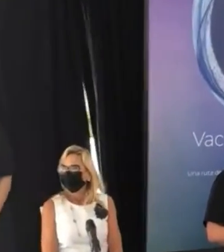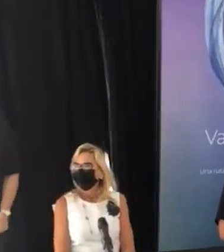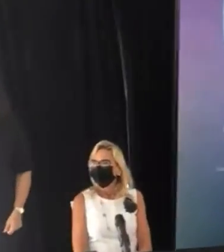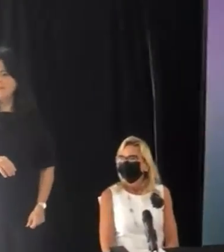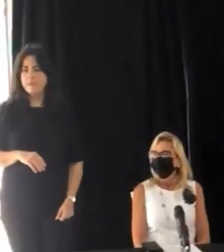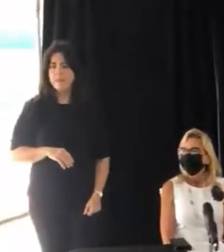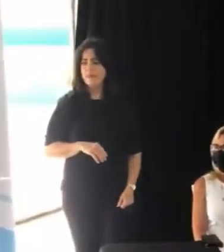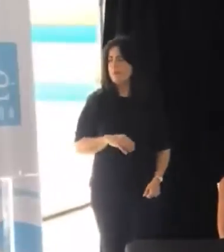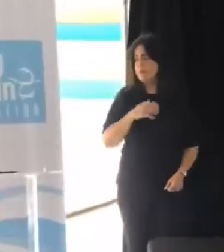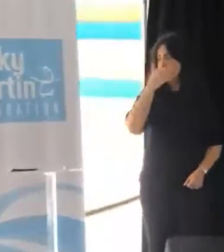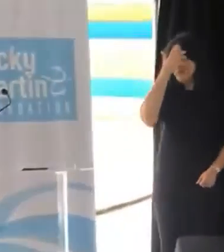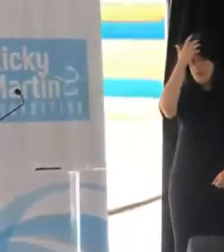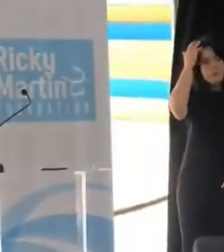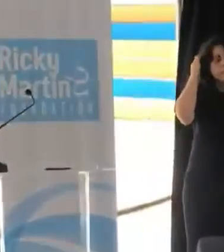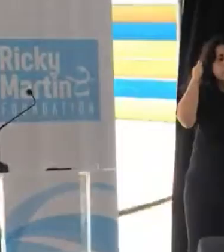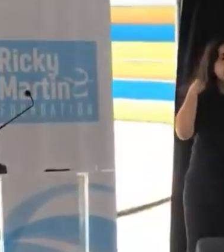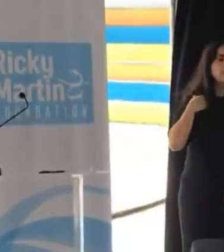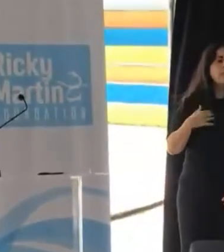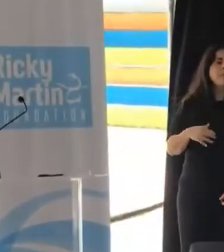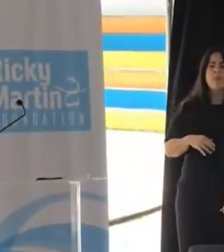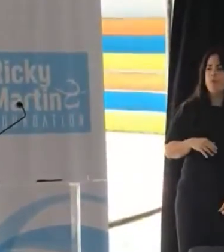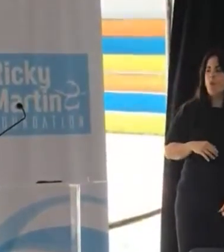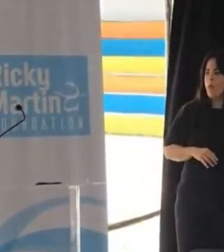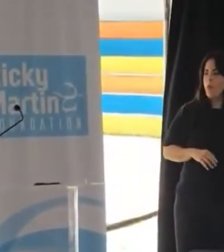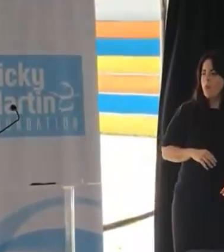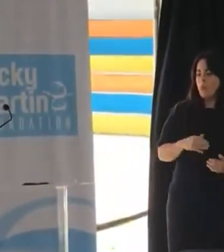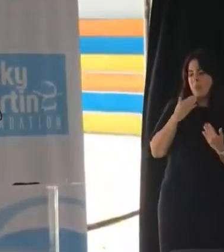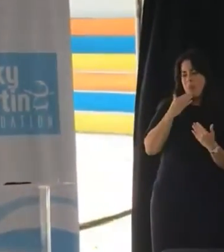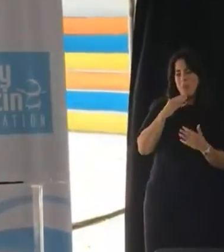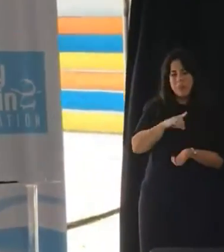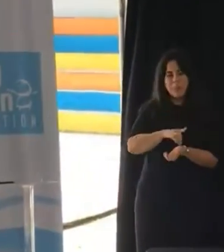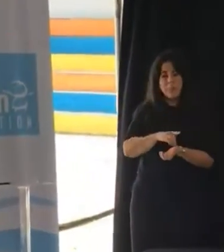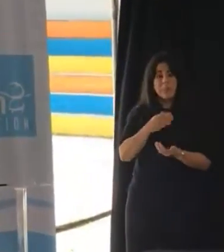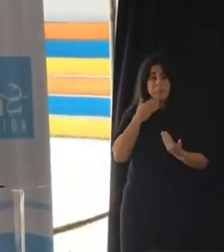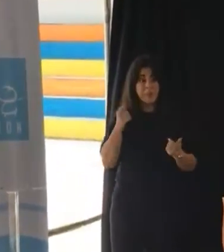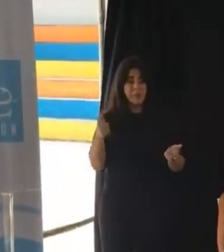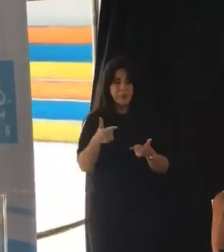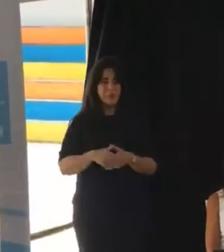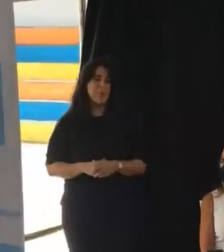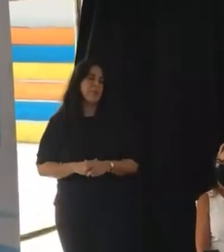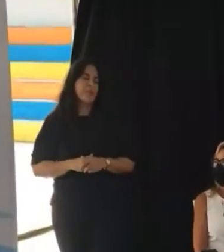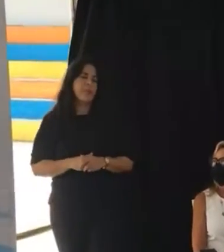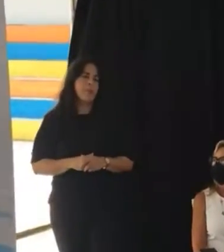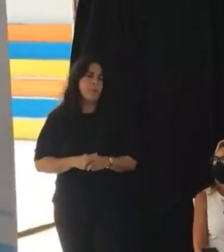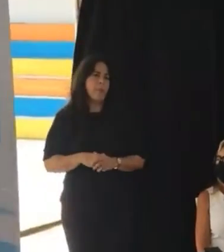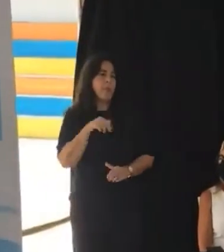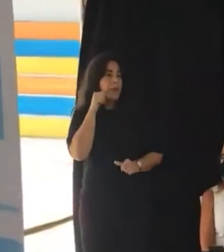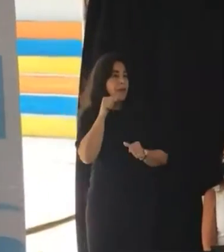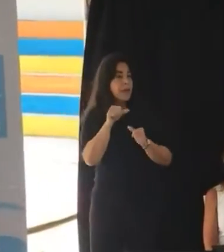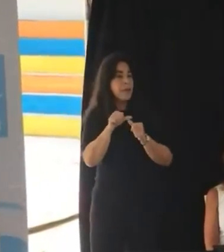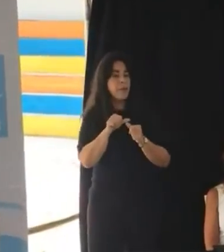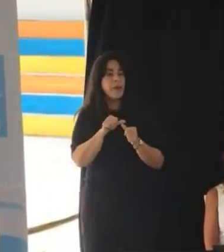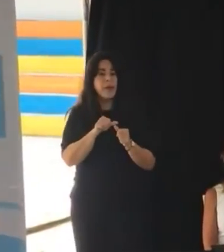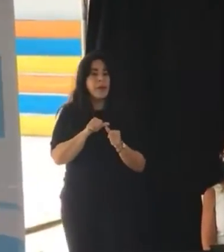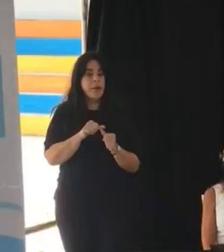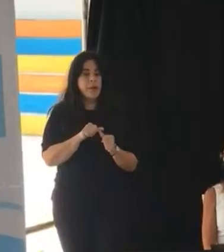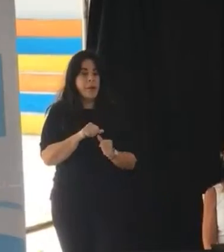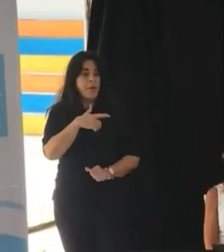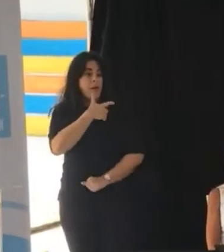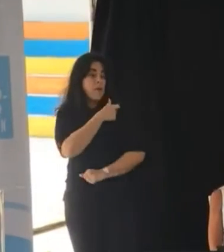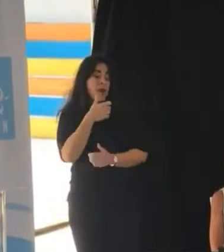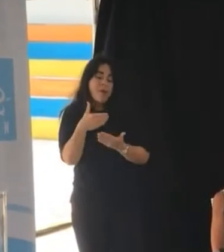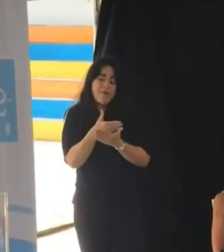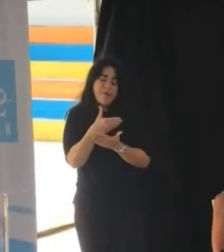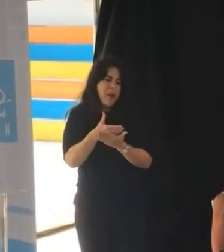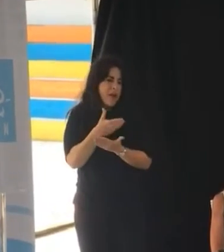Gracias, doctora. Gracias a ustedes. Recordemos que son vacunas